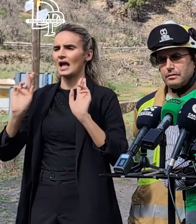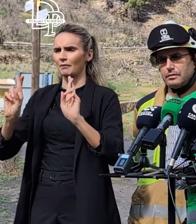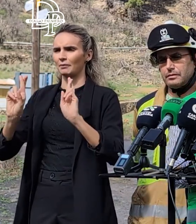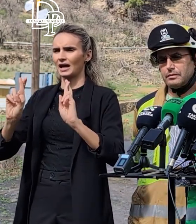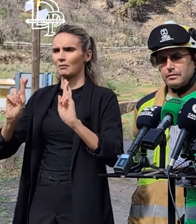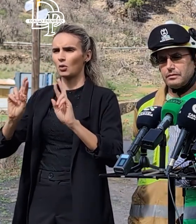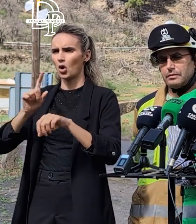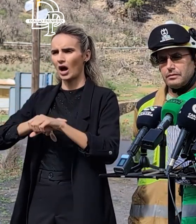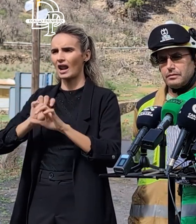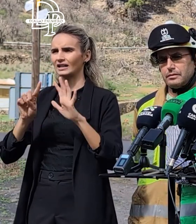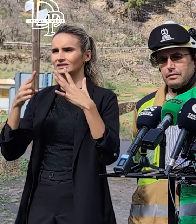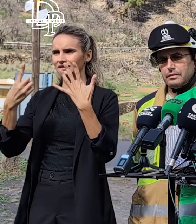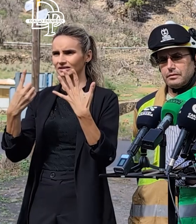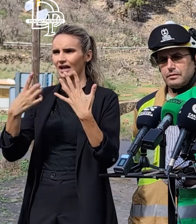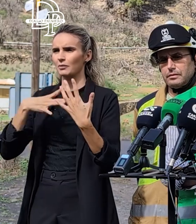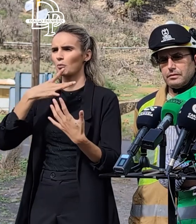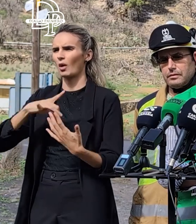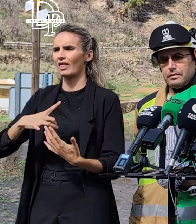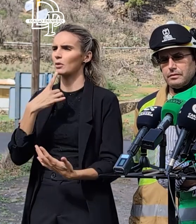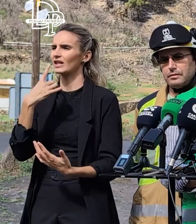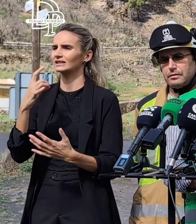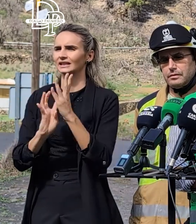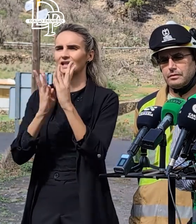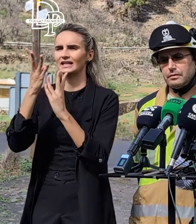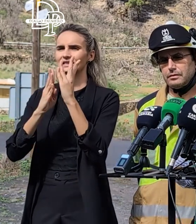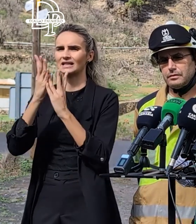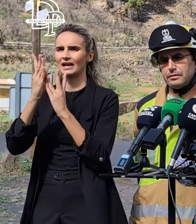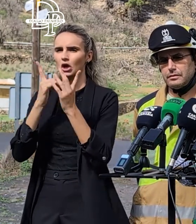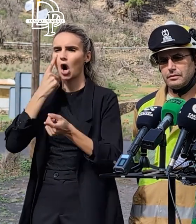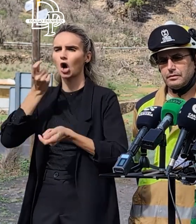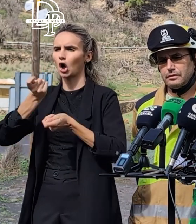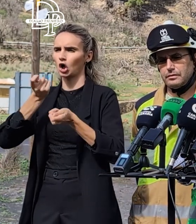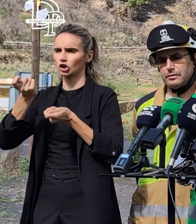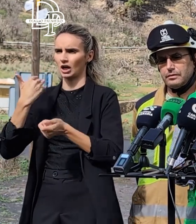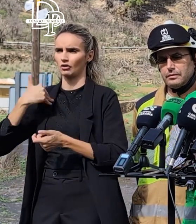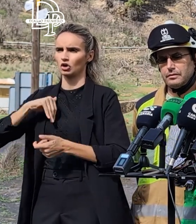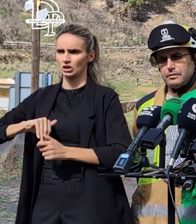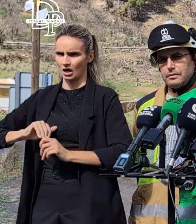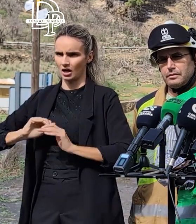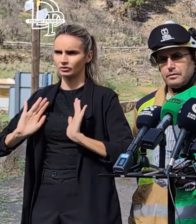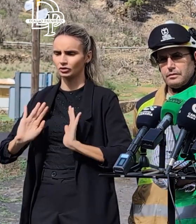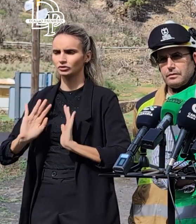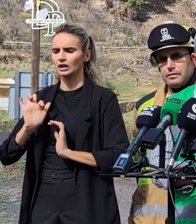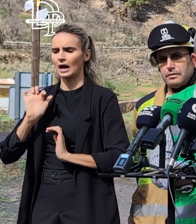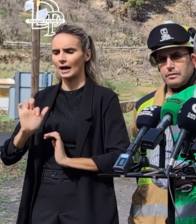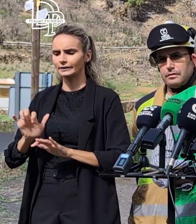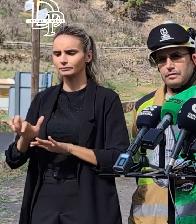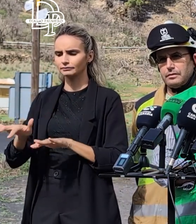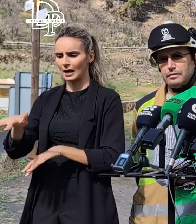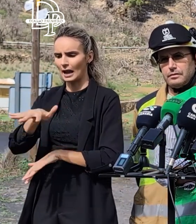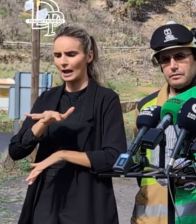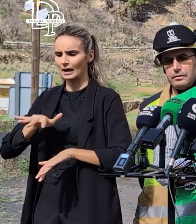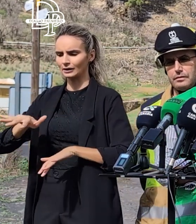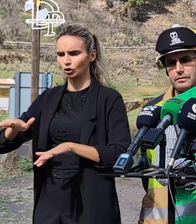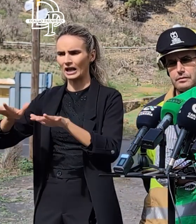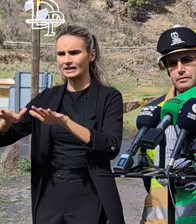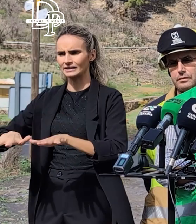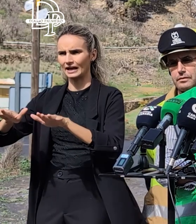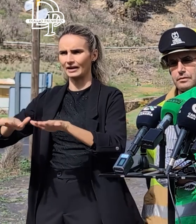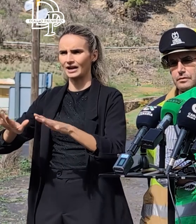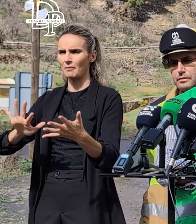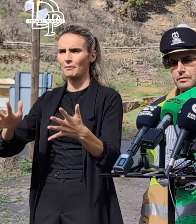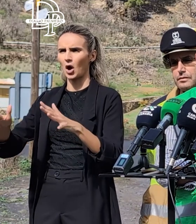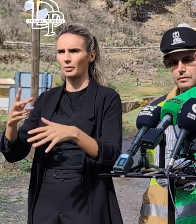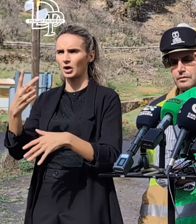controlado este incendio, y se quedarán en la zona aproximadamente